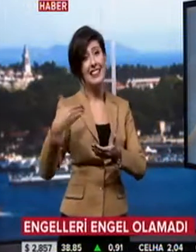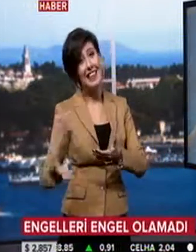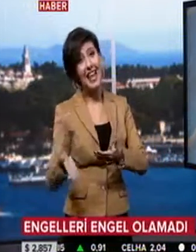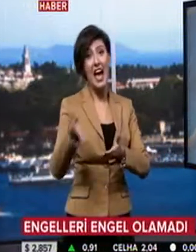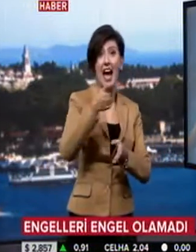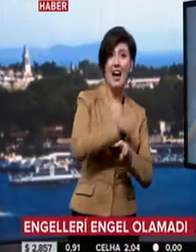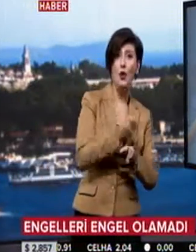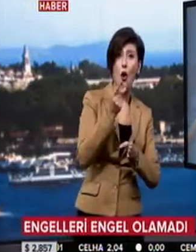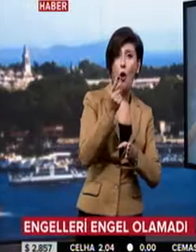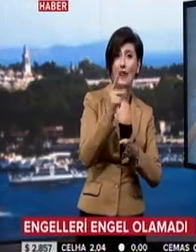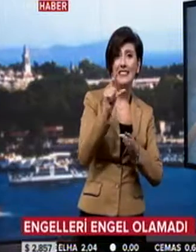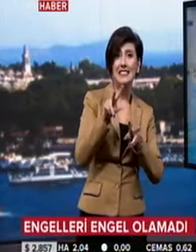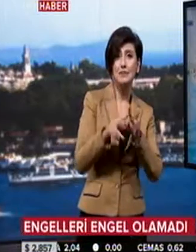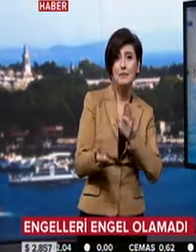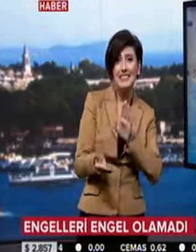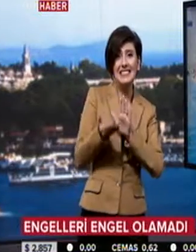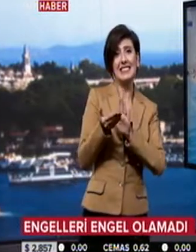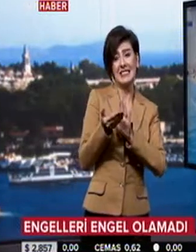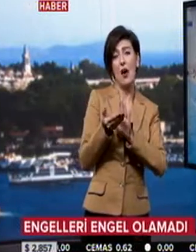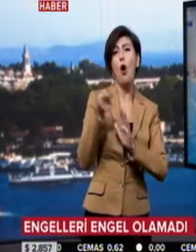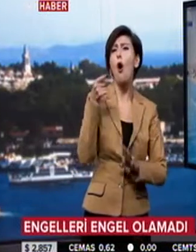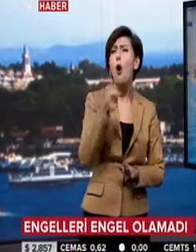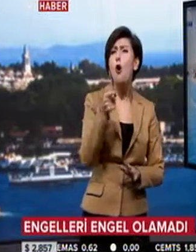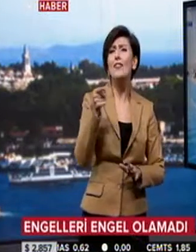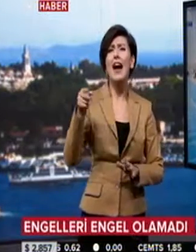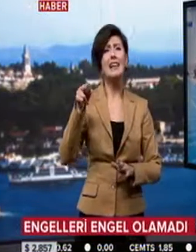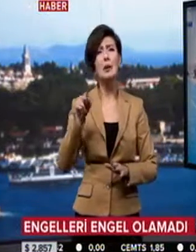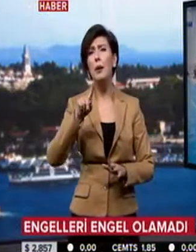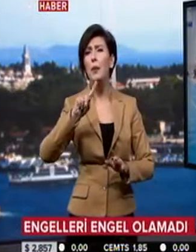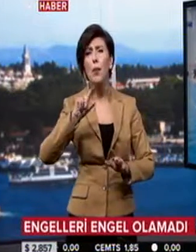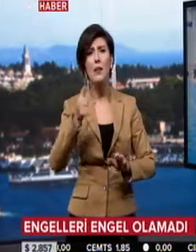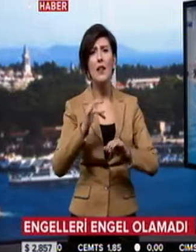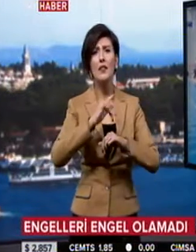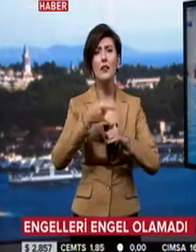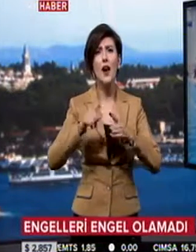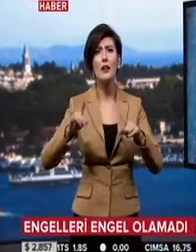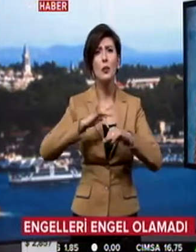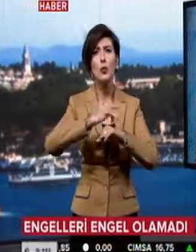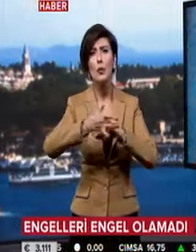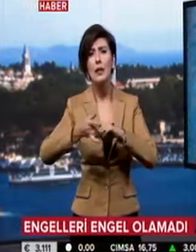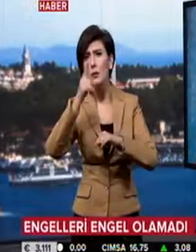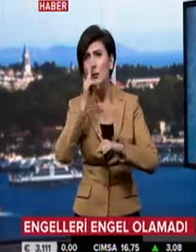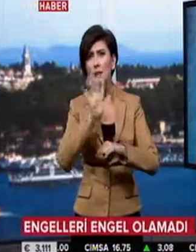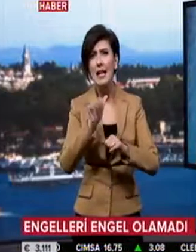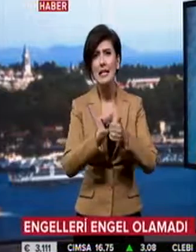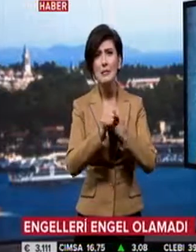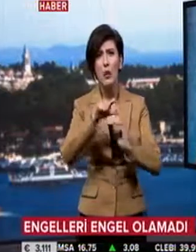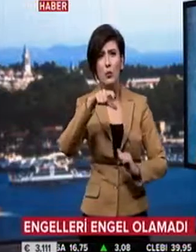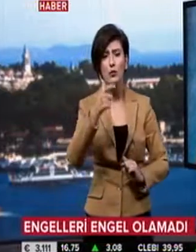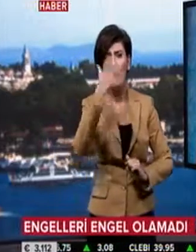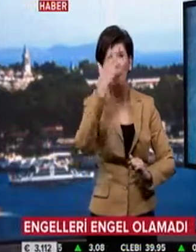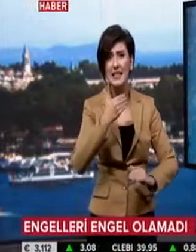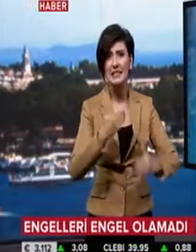diğerinden 12 santim kısa. Onlar gibi 16 farklı ülkeden 150 sporcu